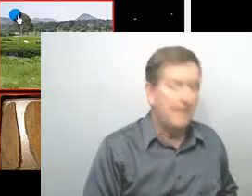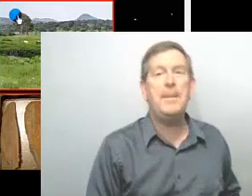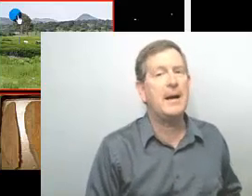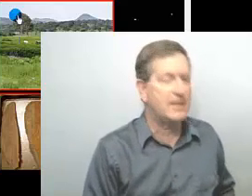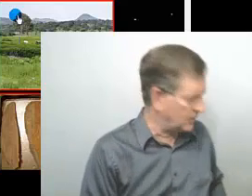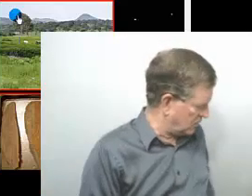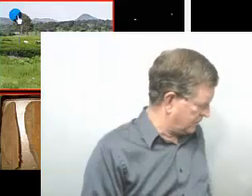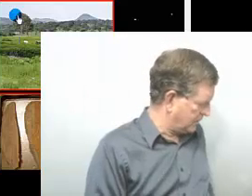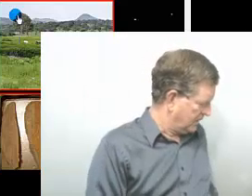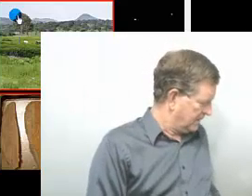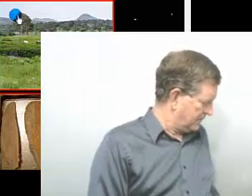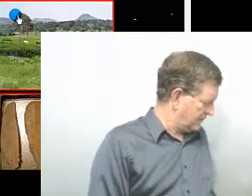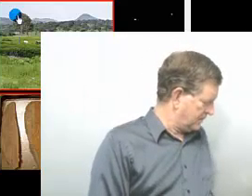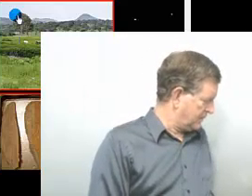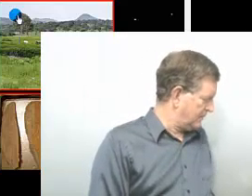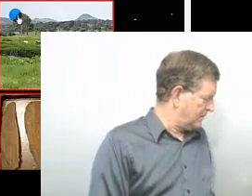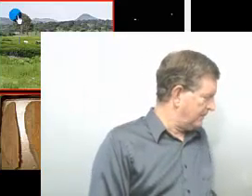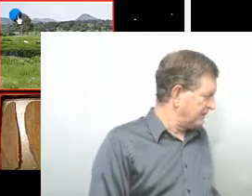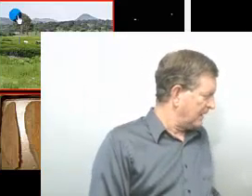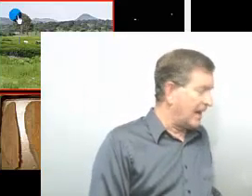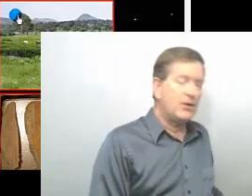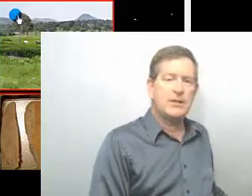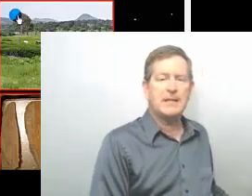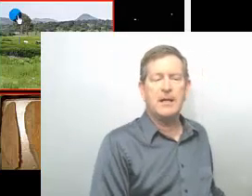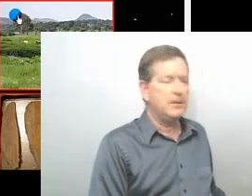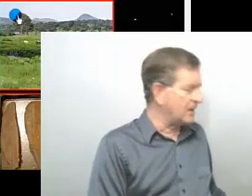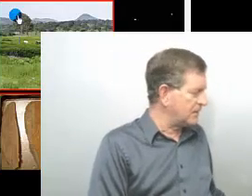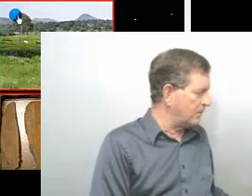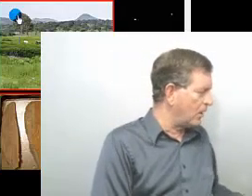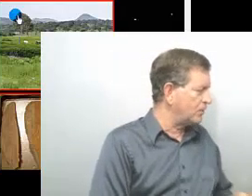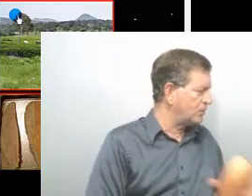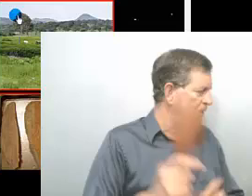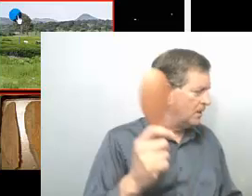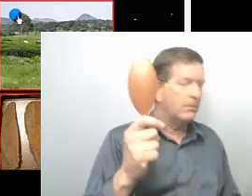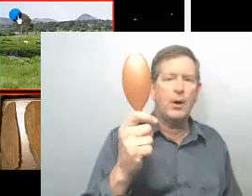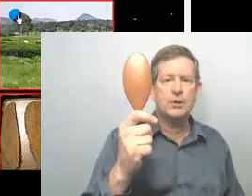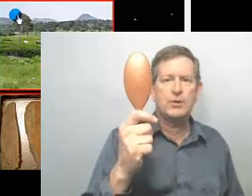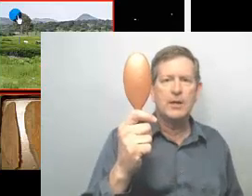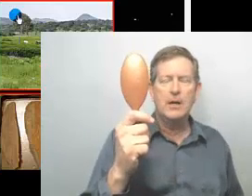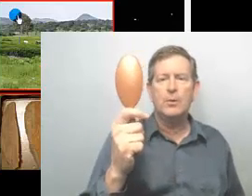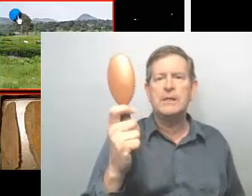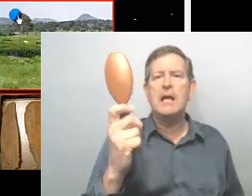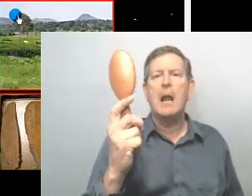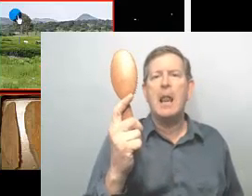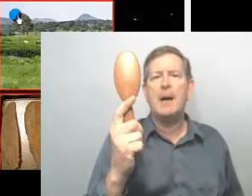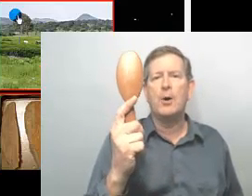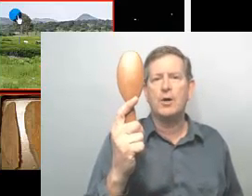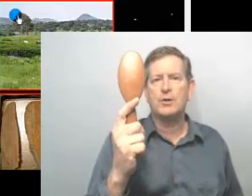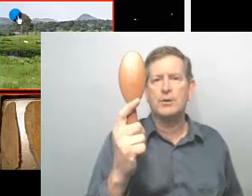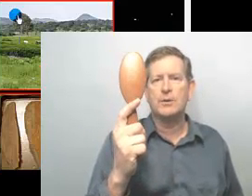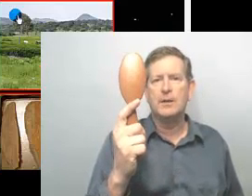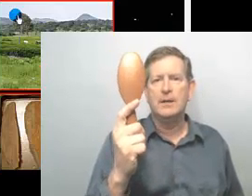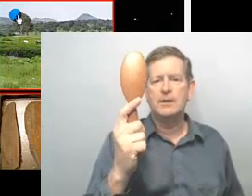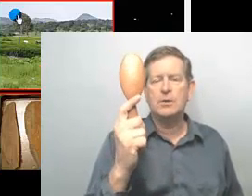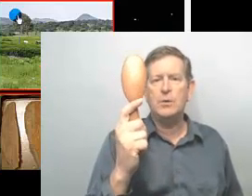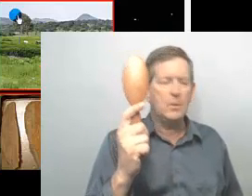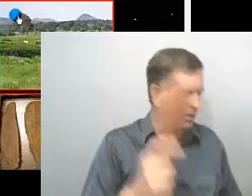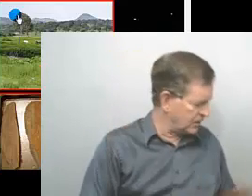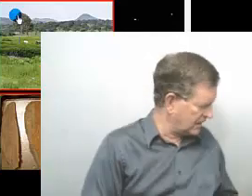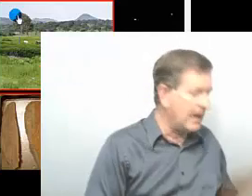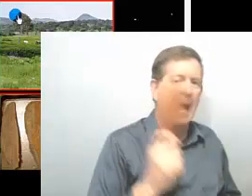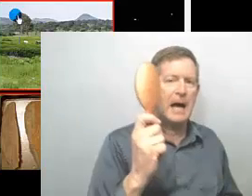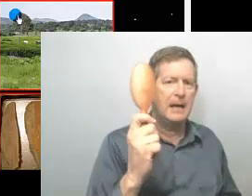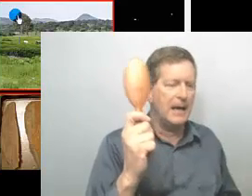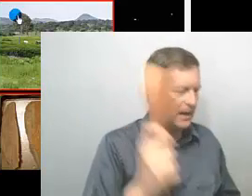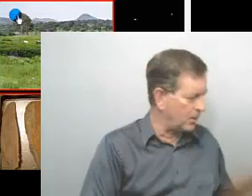français. Par exemple, là, ça c'est brosse. Brosse, on dit la brosse. C'est une